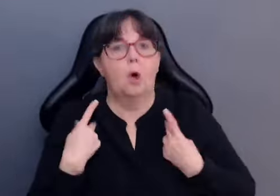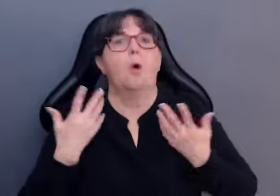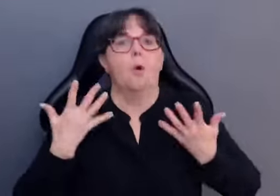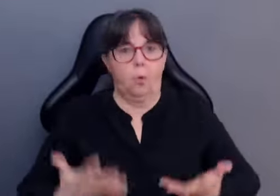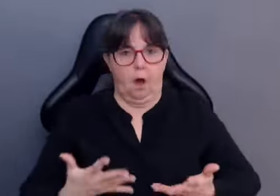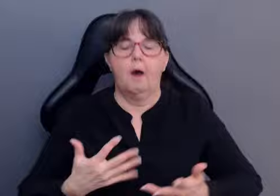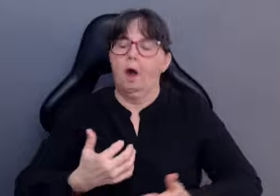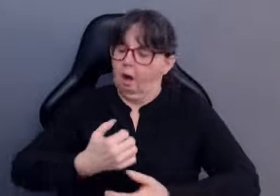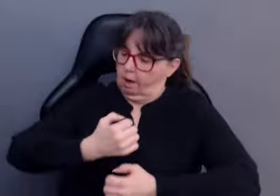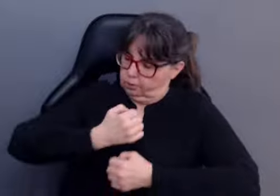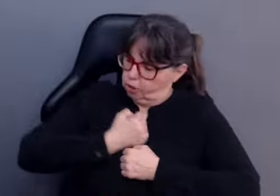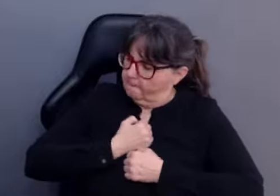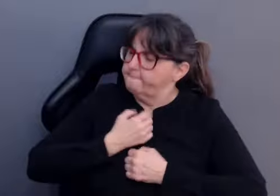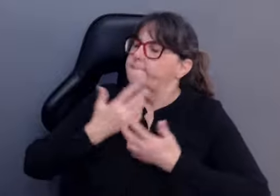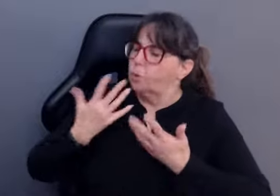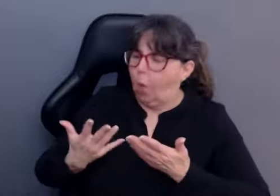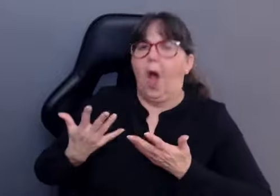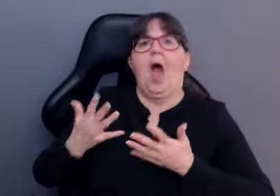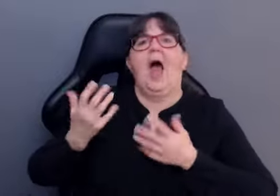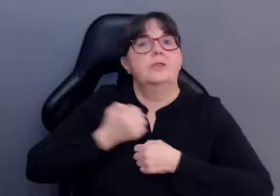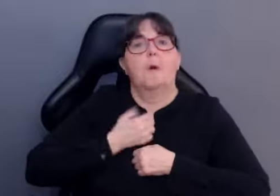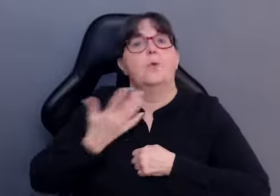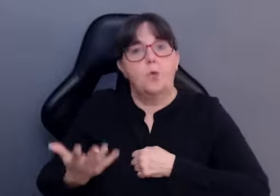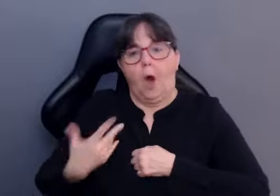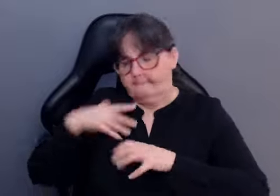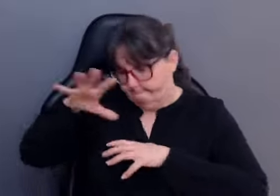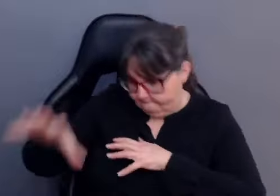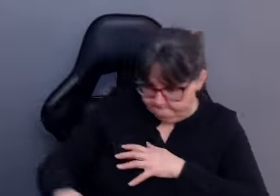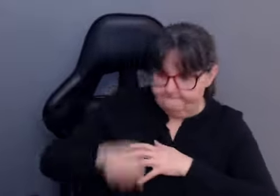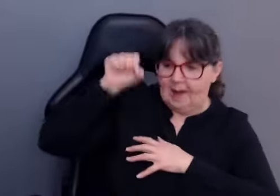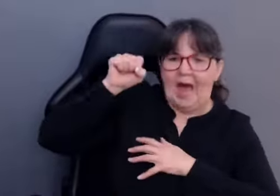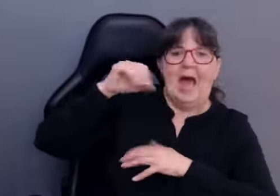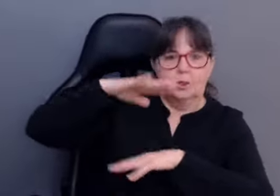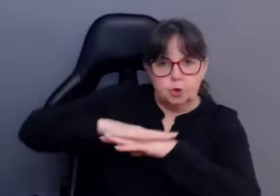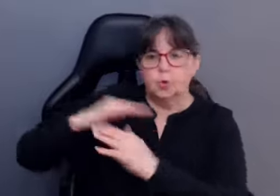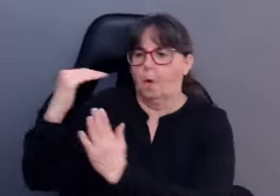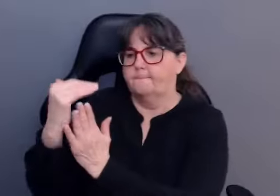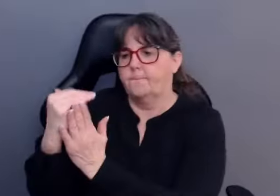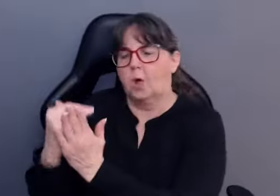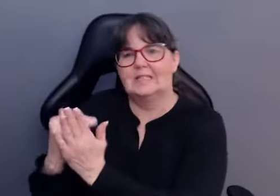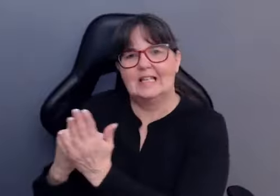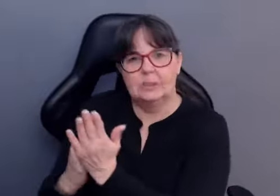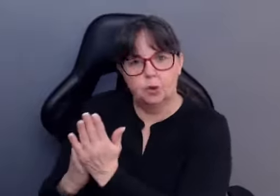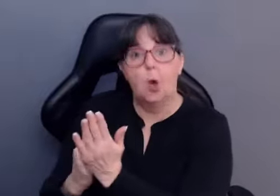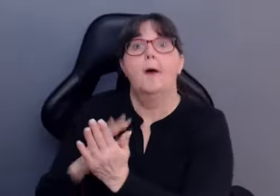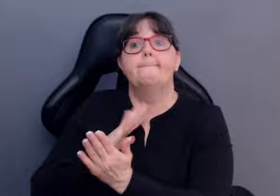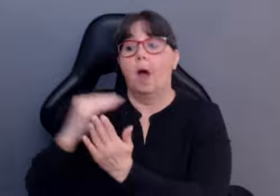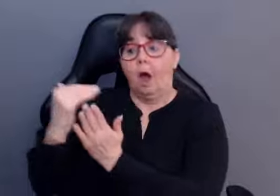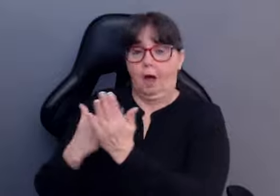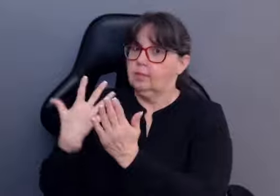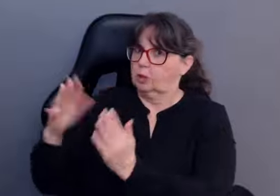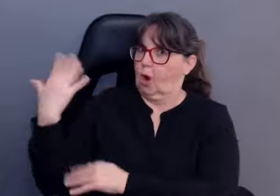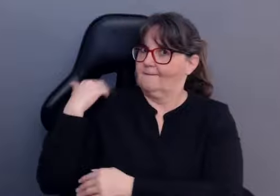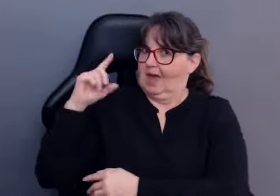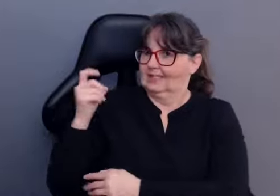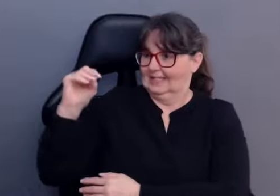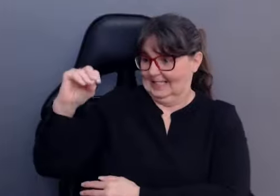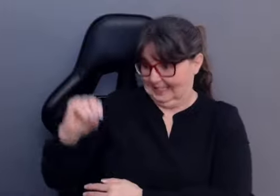à suivre en cette matière la procédure qu'il pourra éventuellement déterminer, pour autant que le